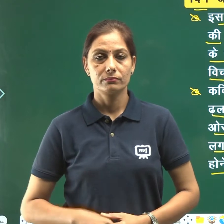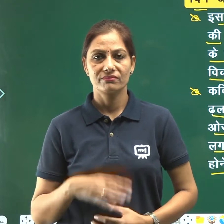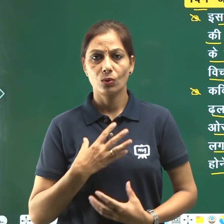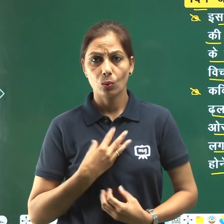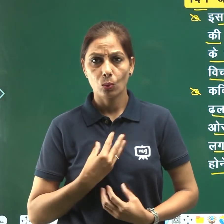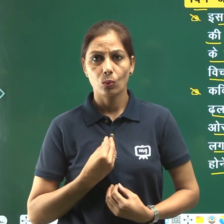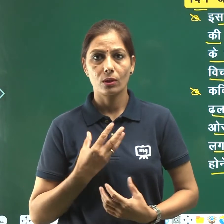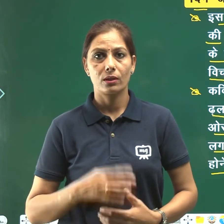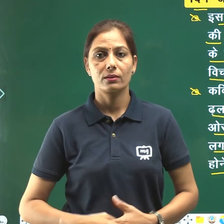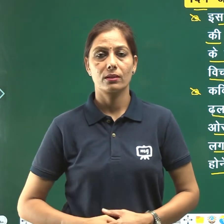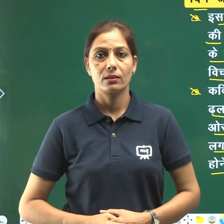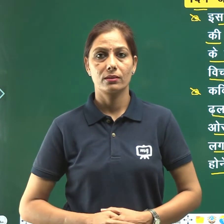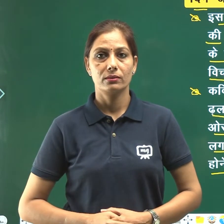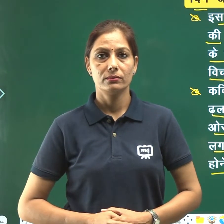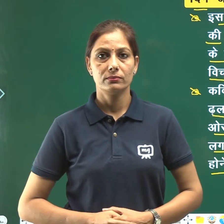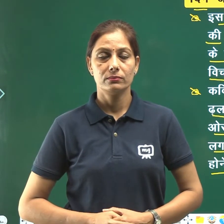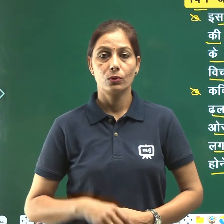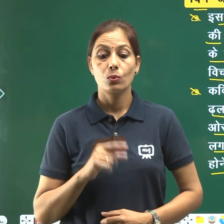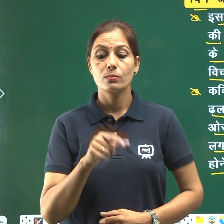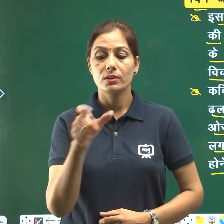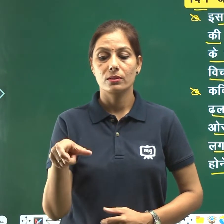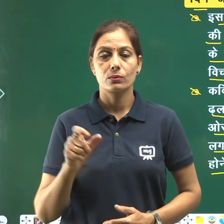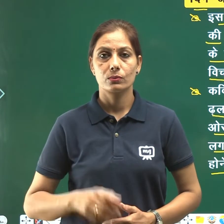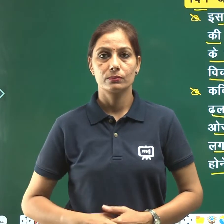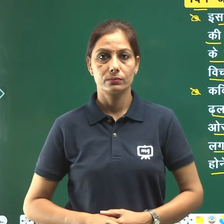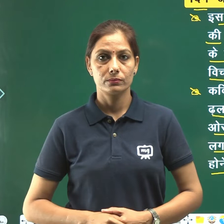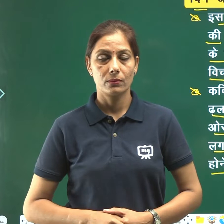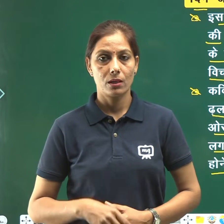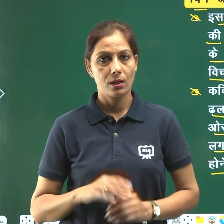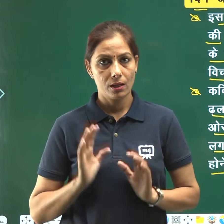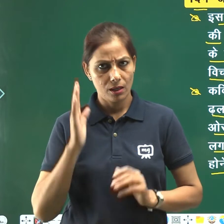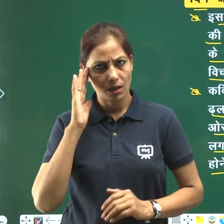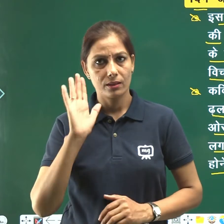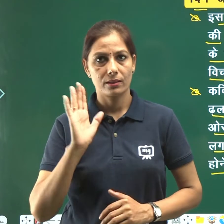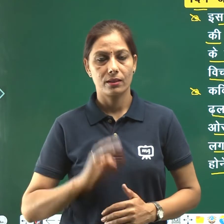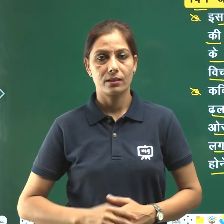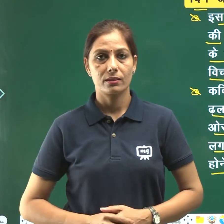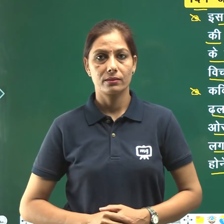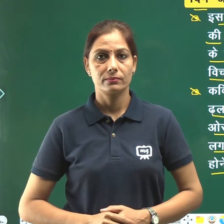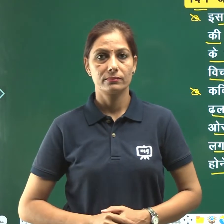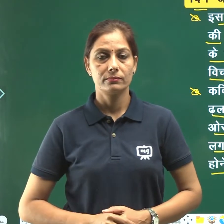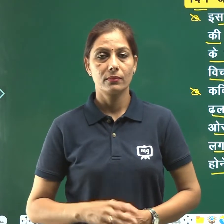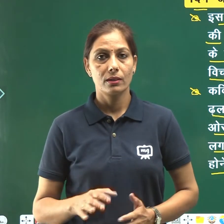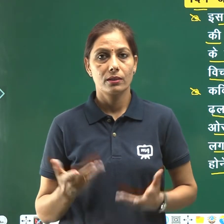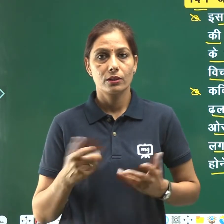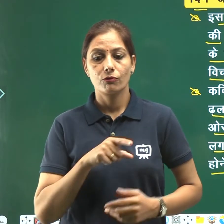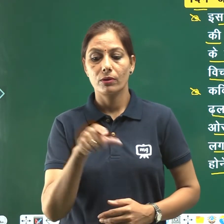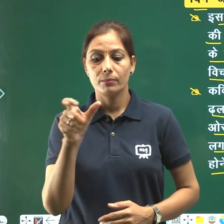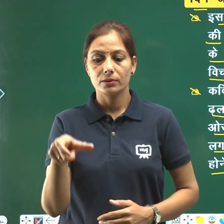डर लगता है। उसे लगता है कि यदि वह